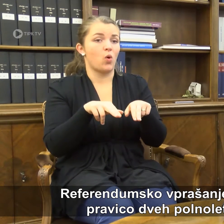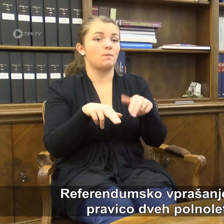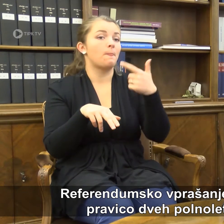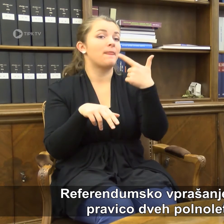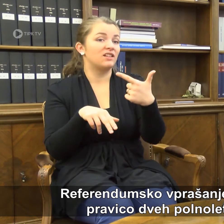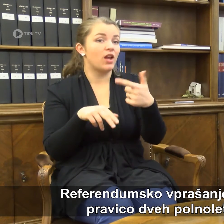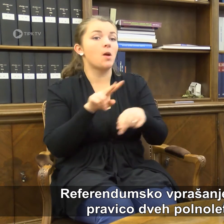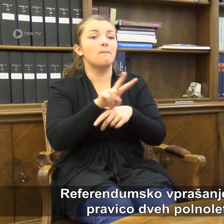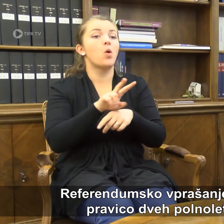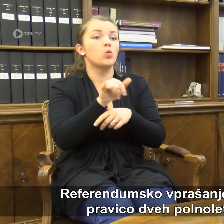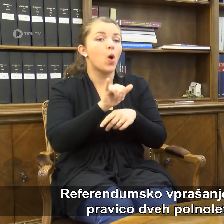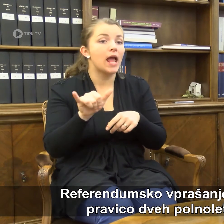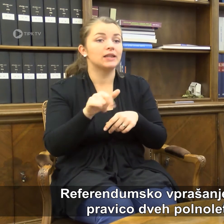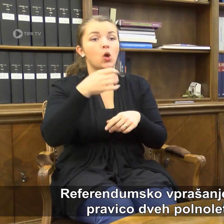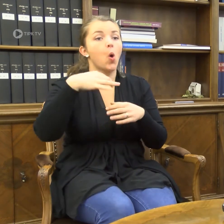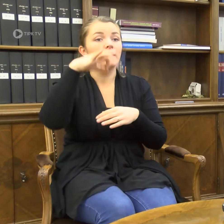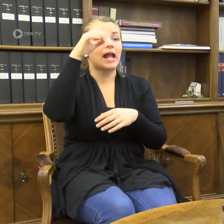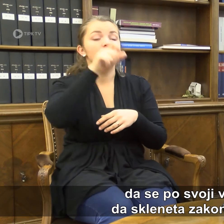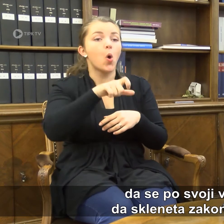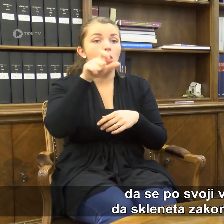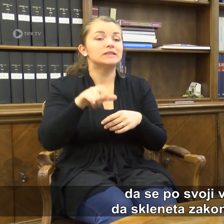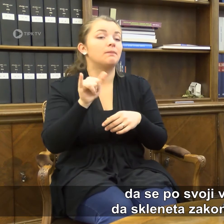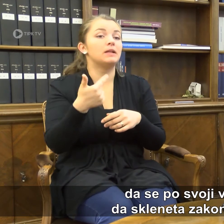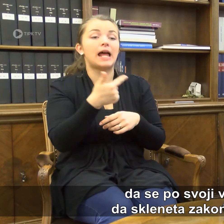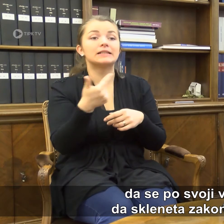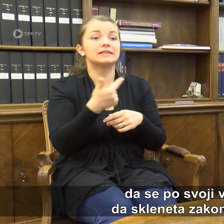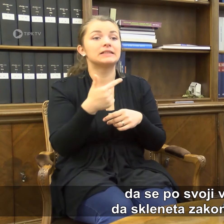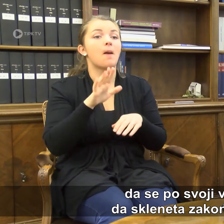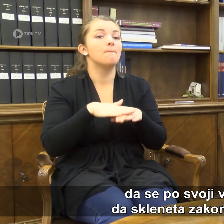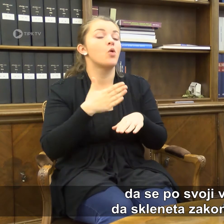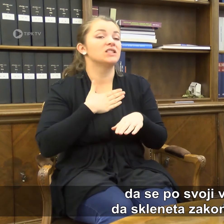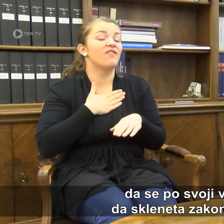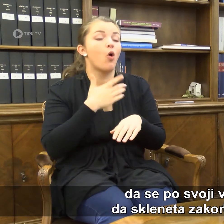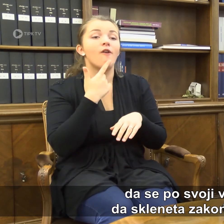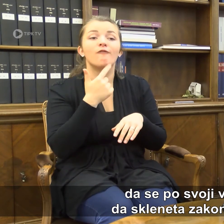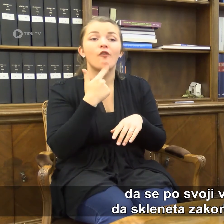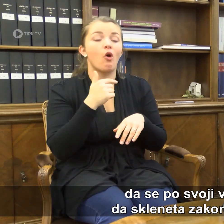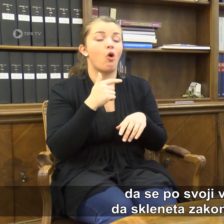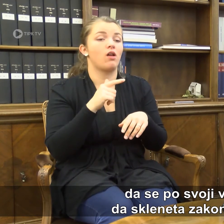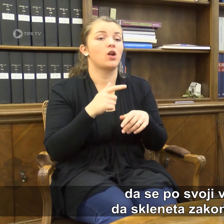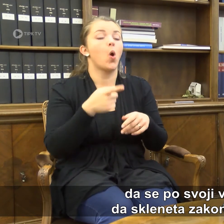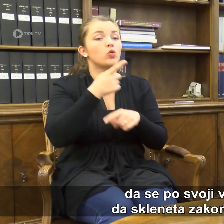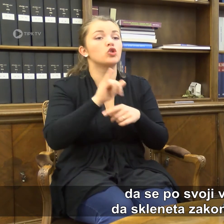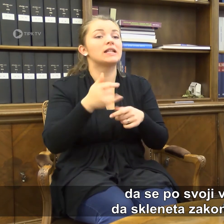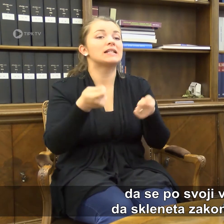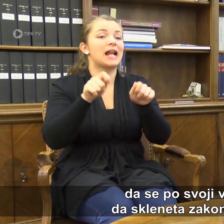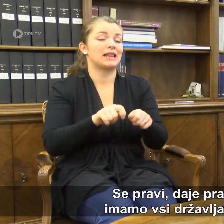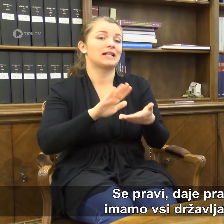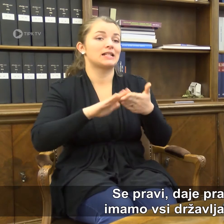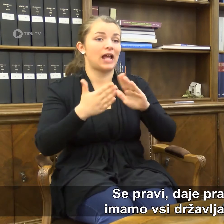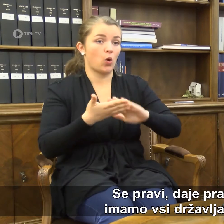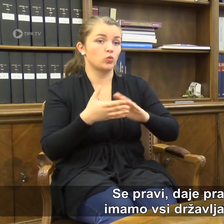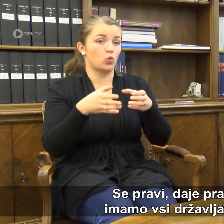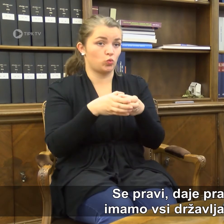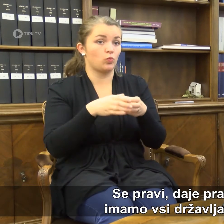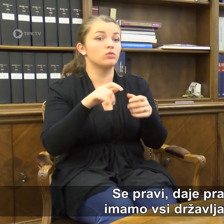dveh polnoletnih odraslih oseb, da se po svoji volji odločita, da skleneta zakonsko skupnost. Se